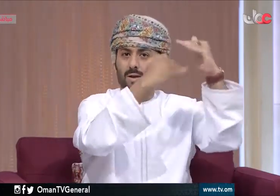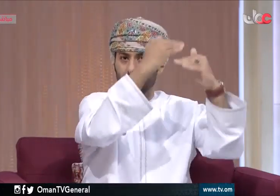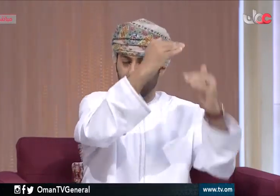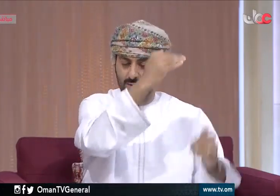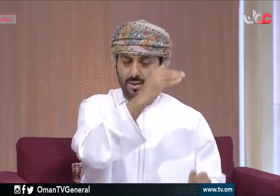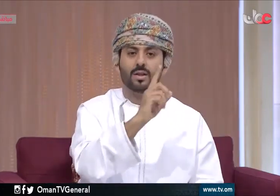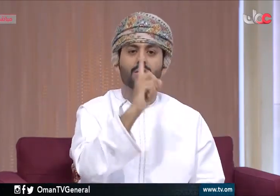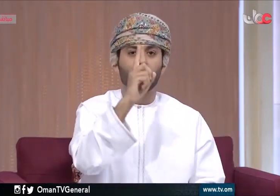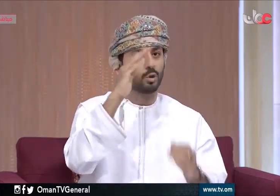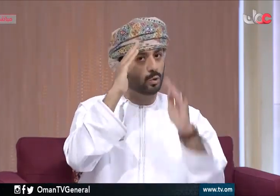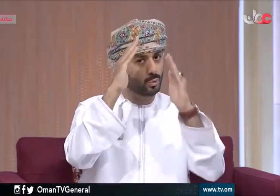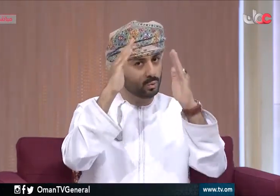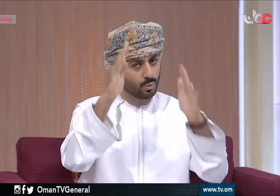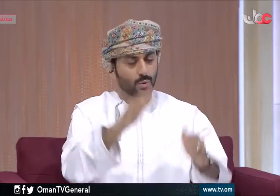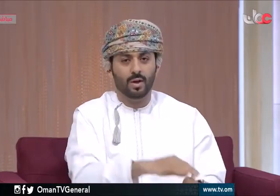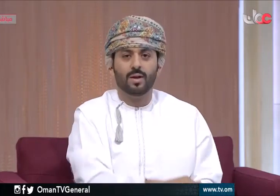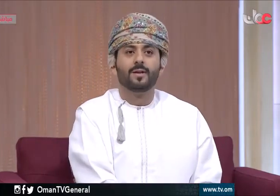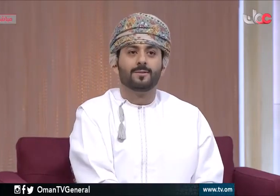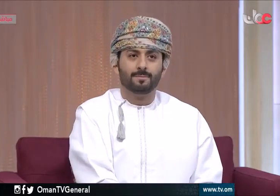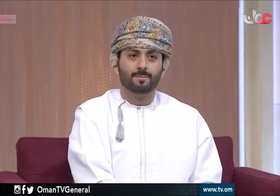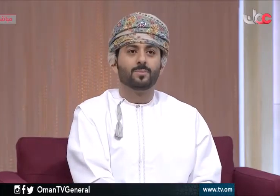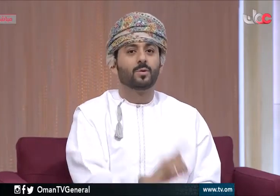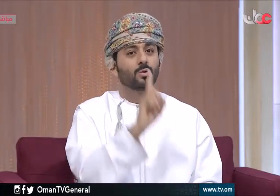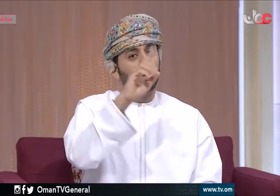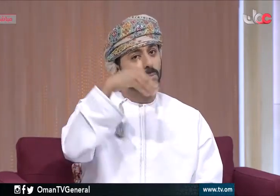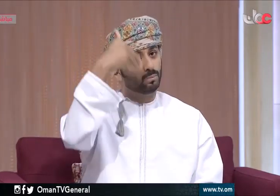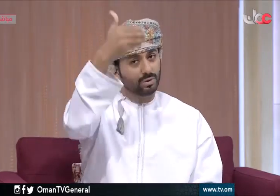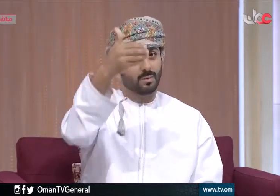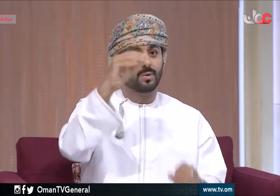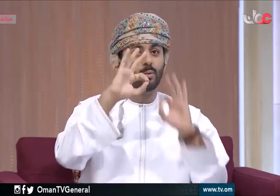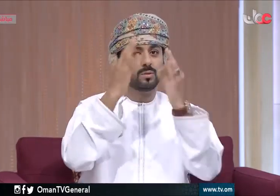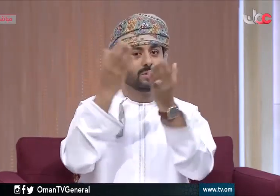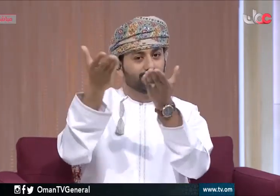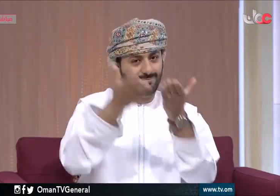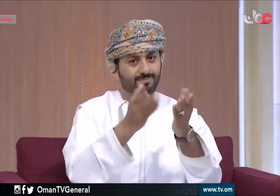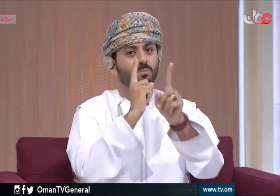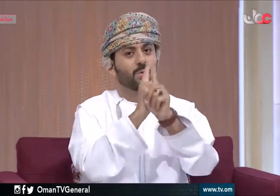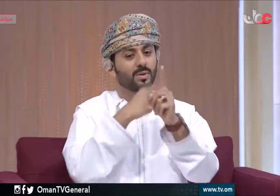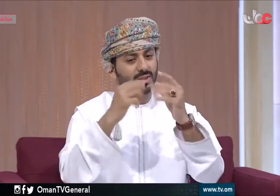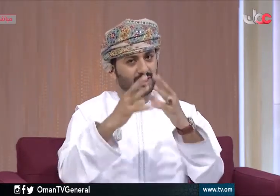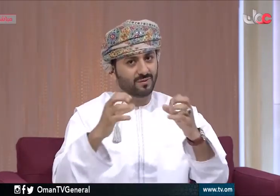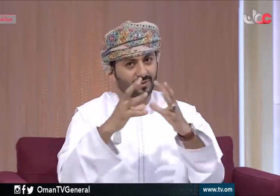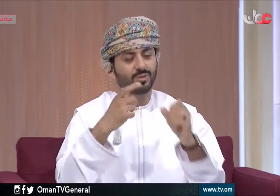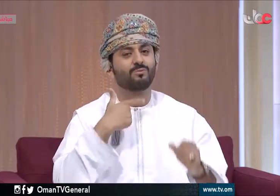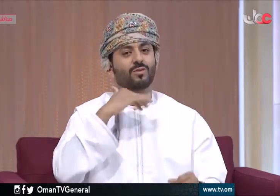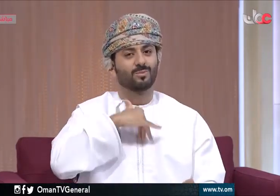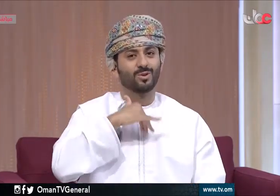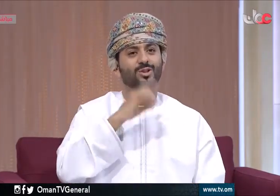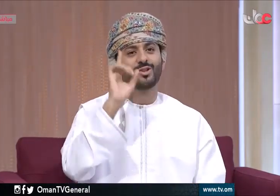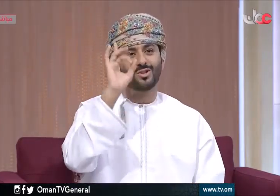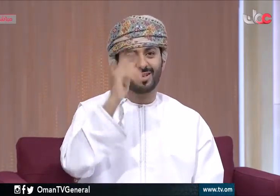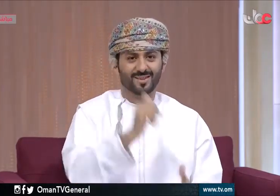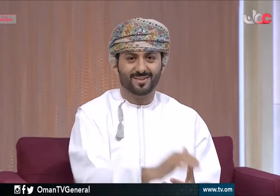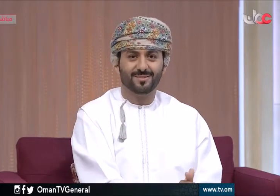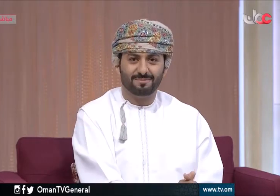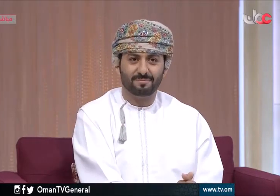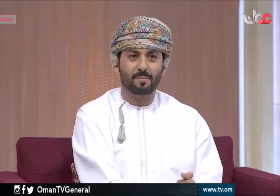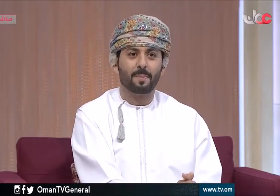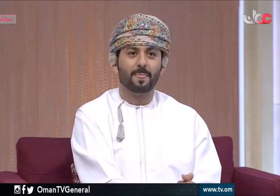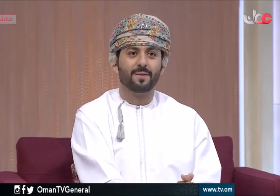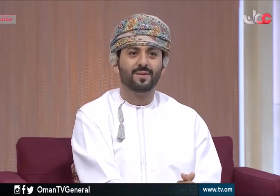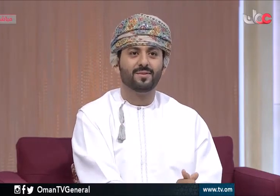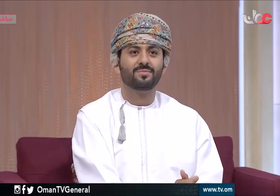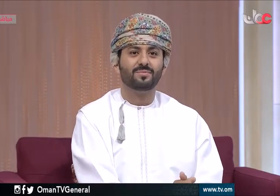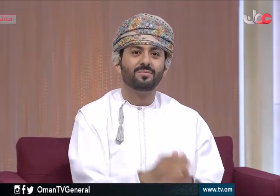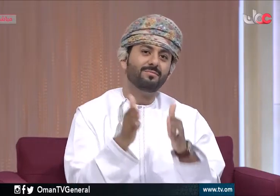لأهداف وضعت ترسم للأشخاص ذوي الإعاقة. وأيضا إن شاء الله بإذن الله بنحاول إن شاء الله